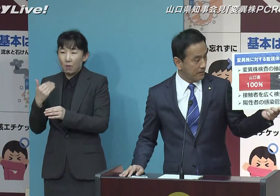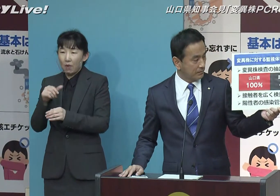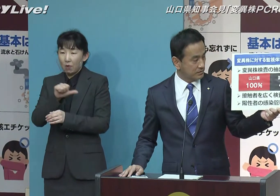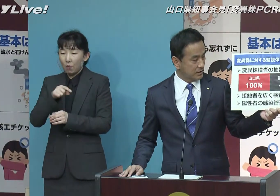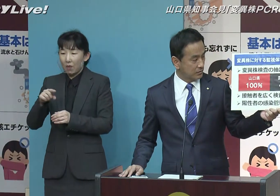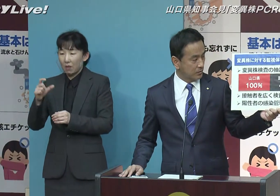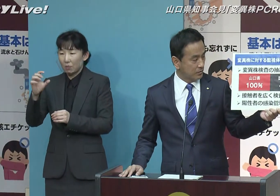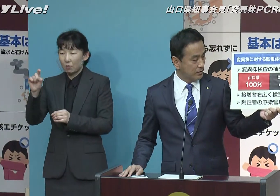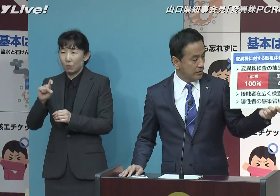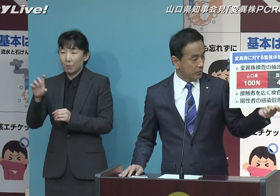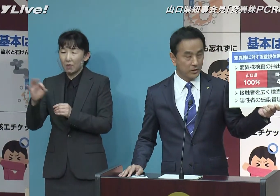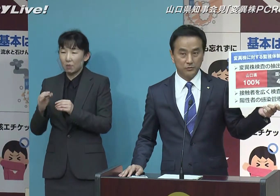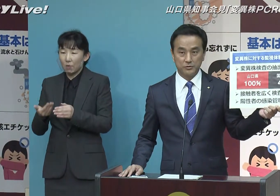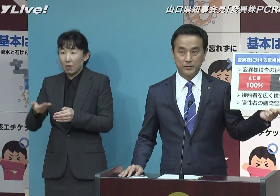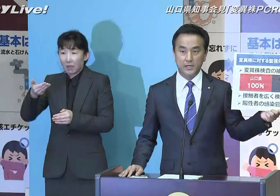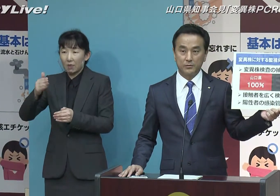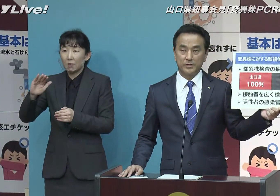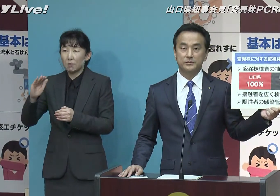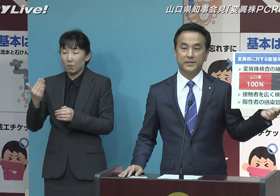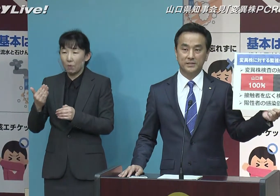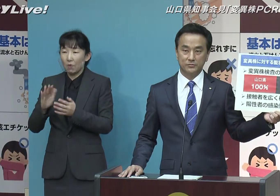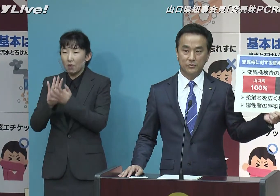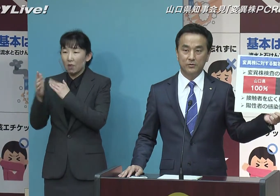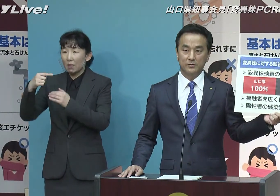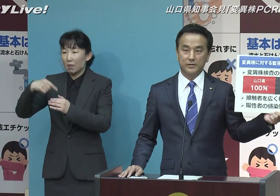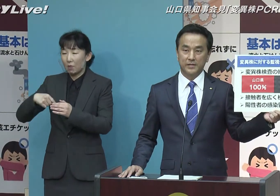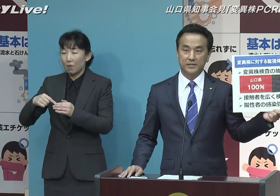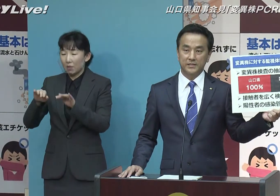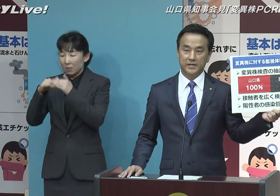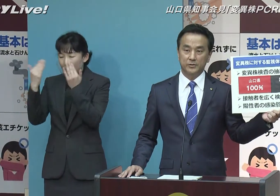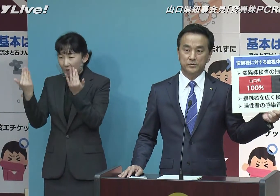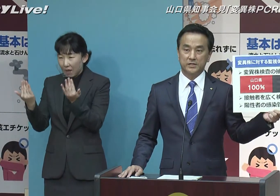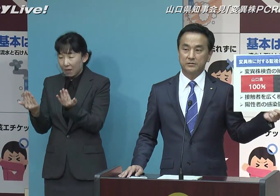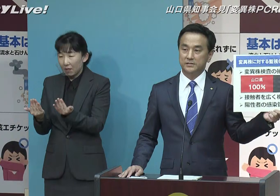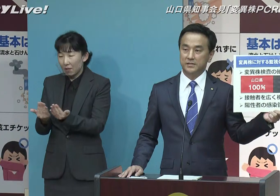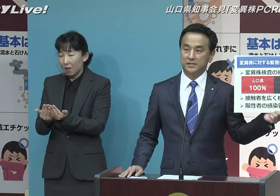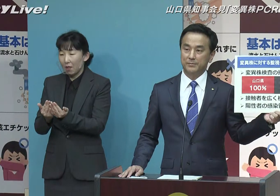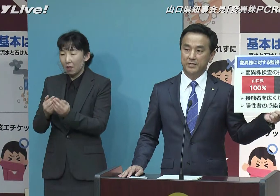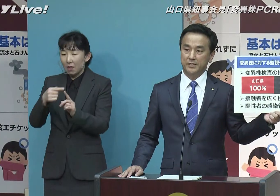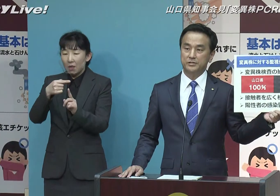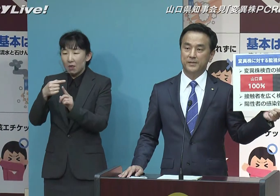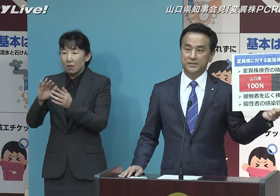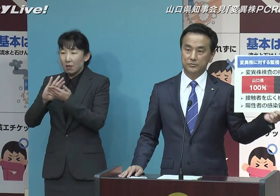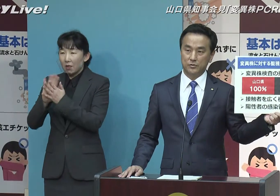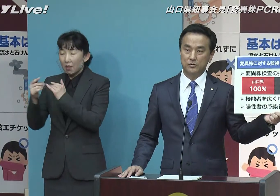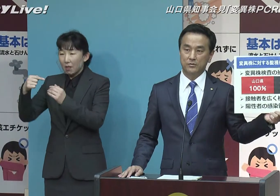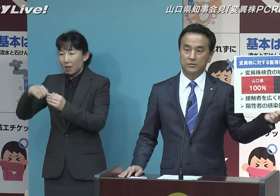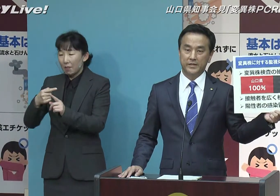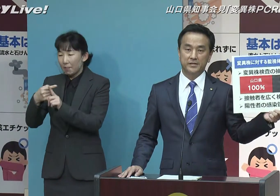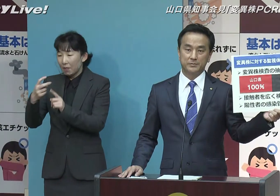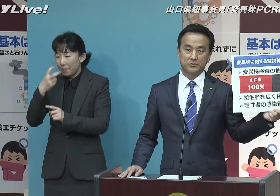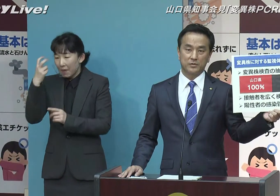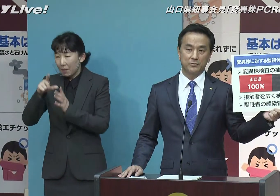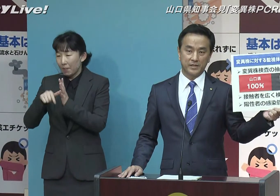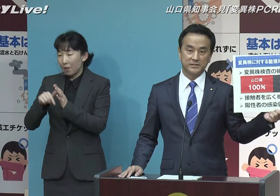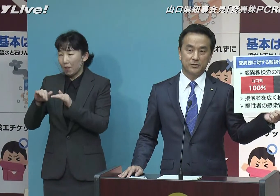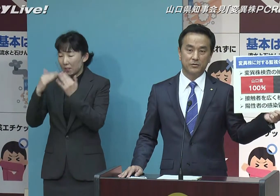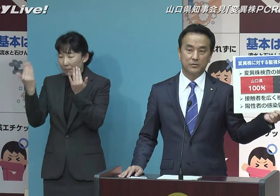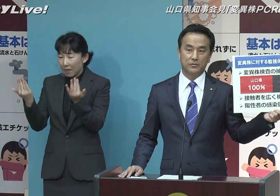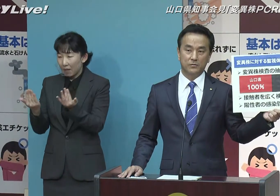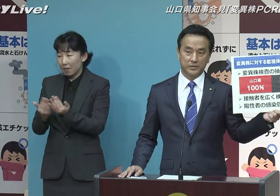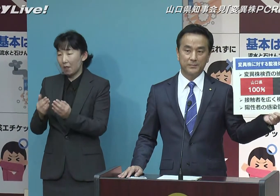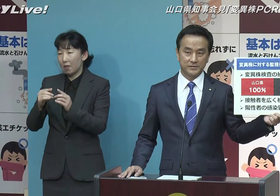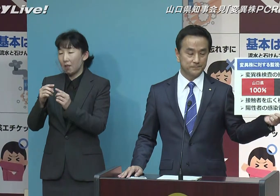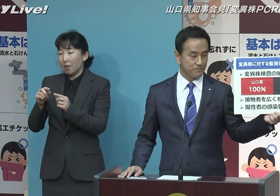でありますけれども、本県においてはこれ 100%、県内で陽性確認された場合には 100% 変異株かどうかの検査